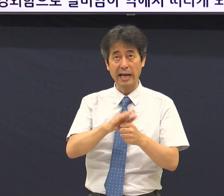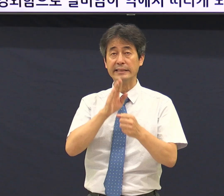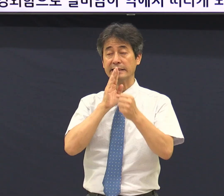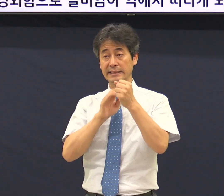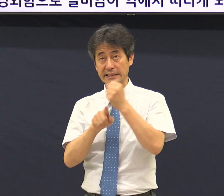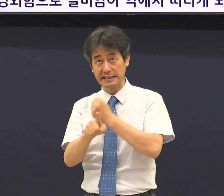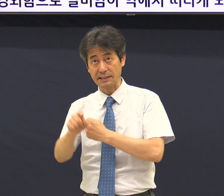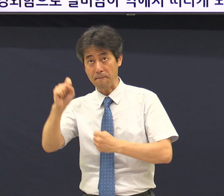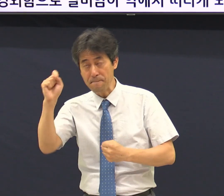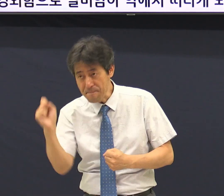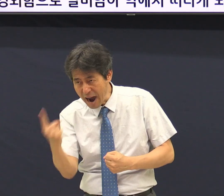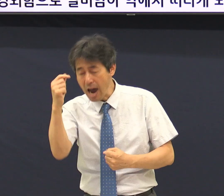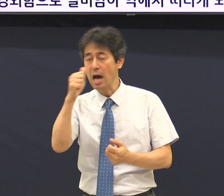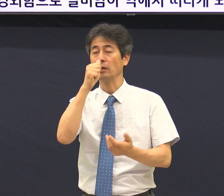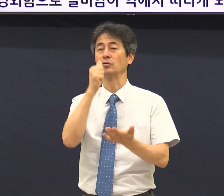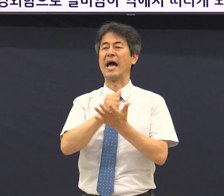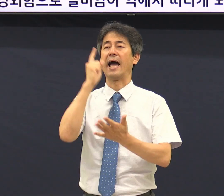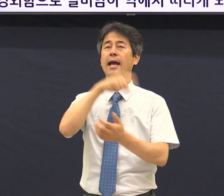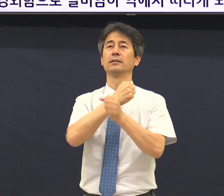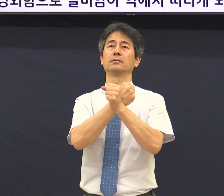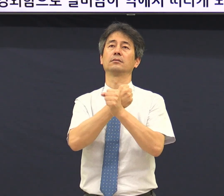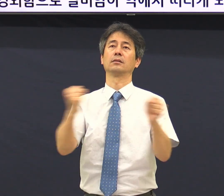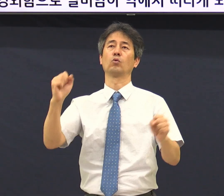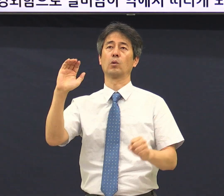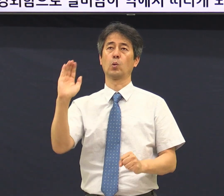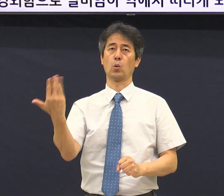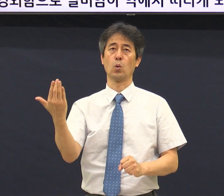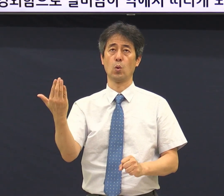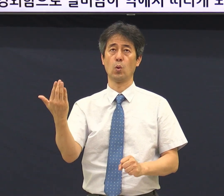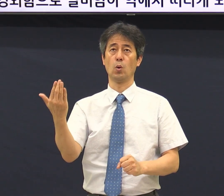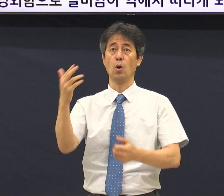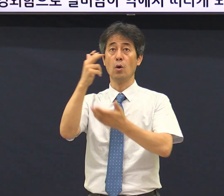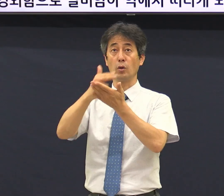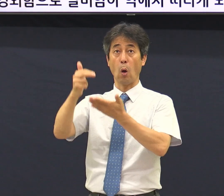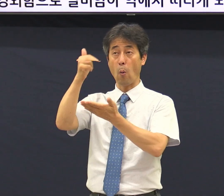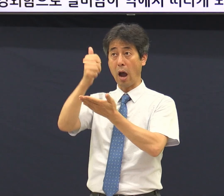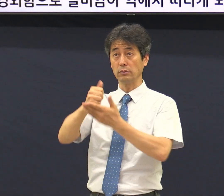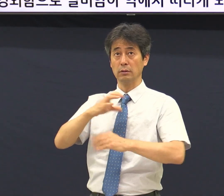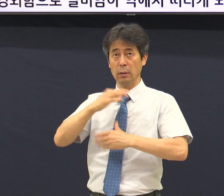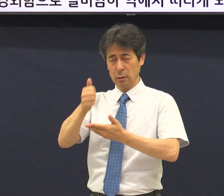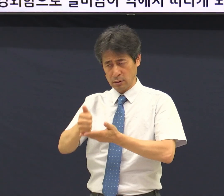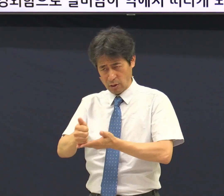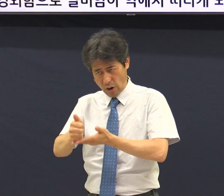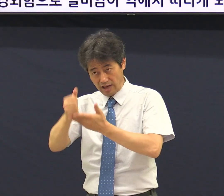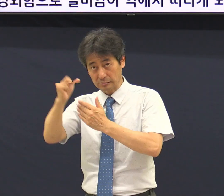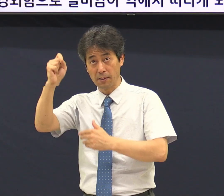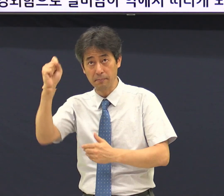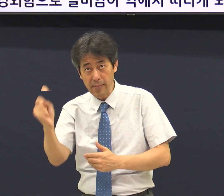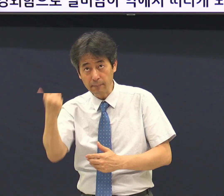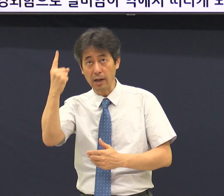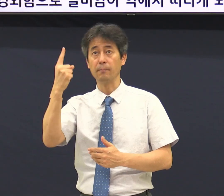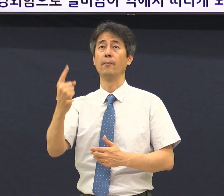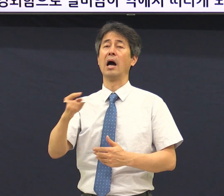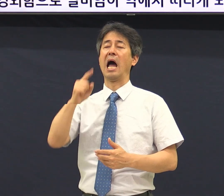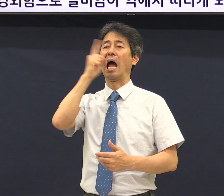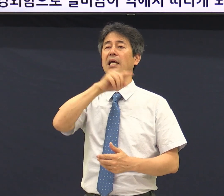인자와 진리로 인하여 죄악이 속하게 되고 여호와를 경외함으로 말미암아